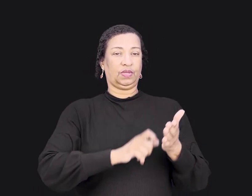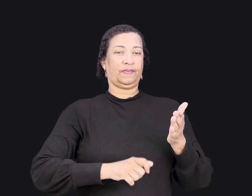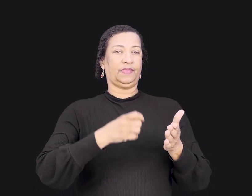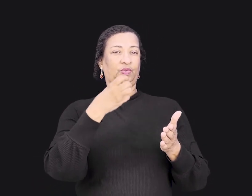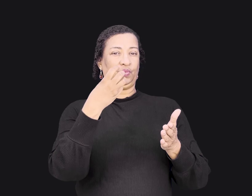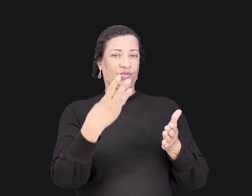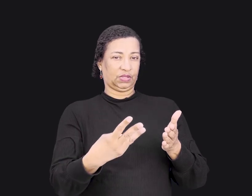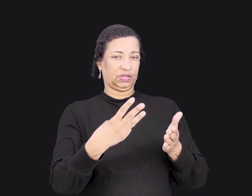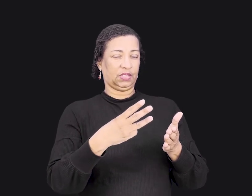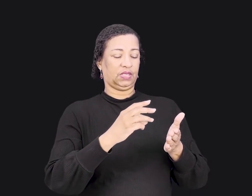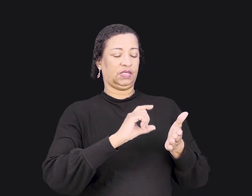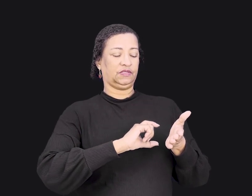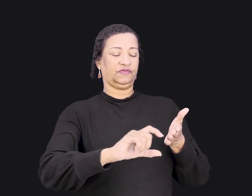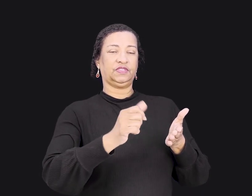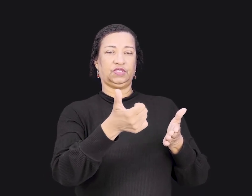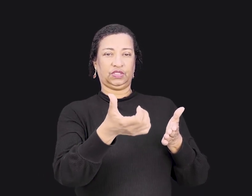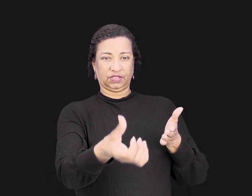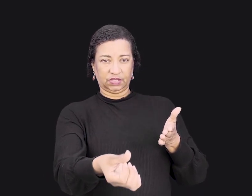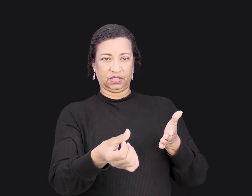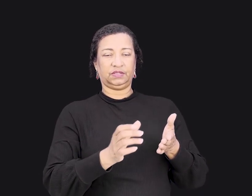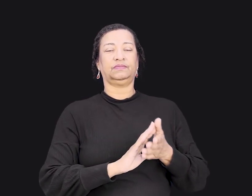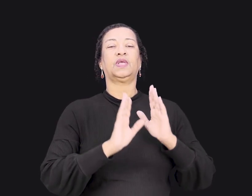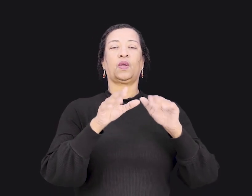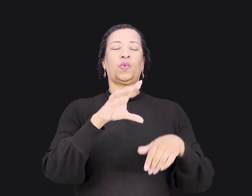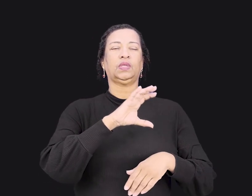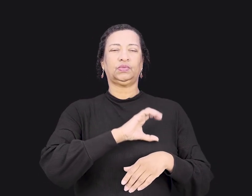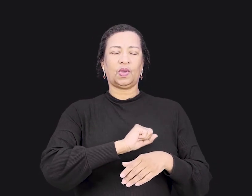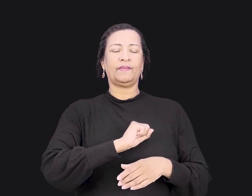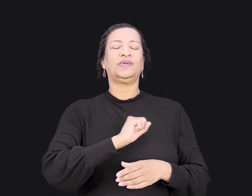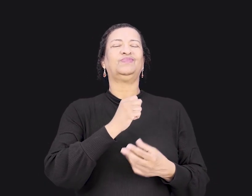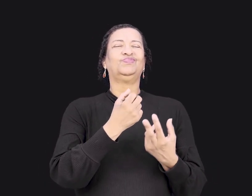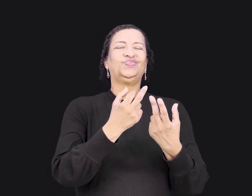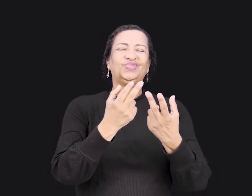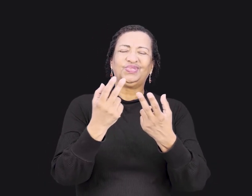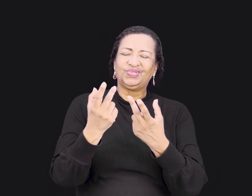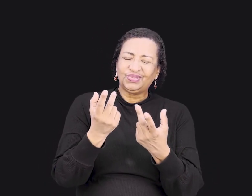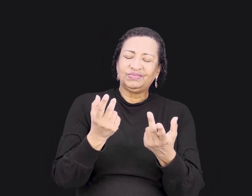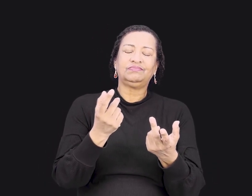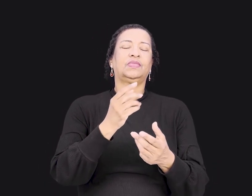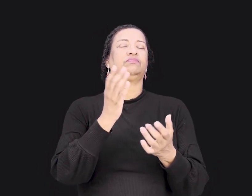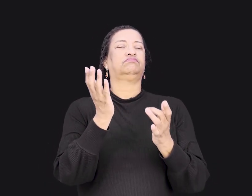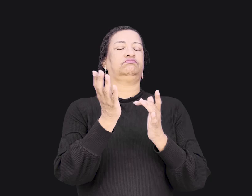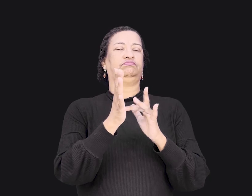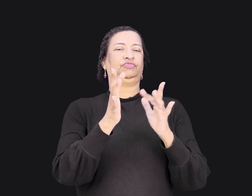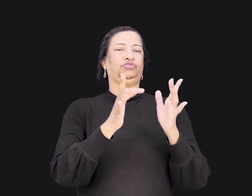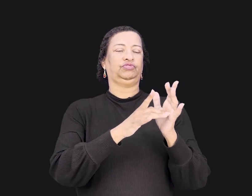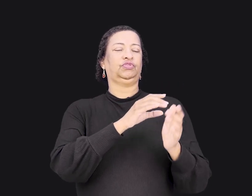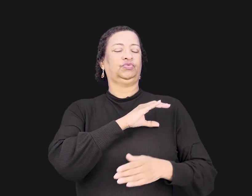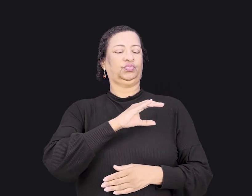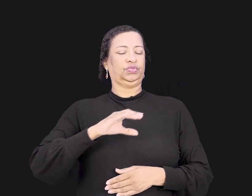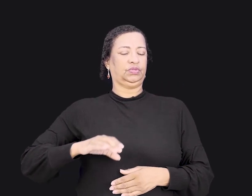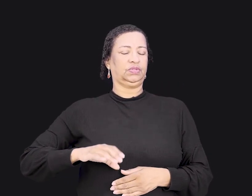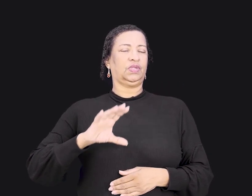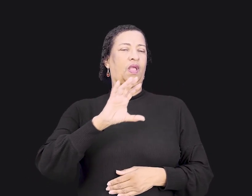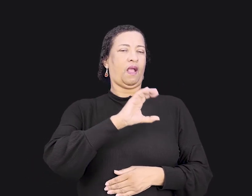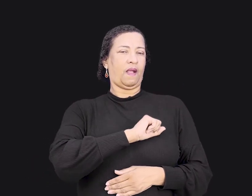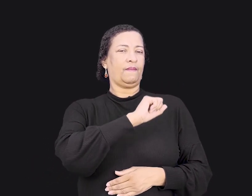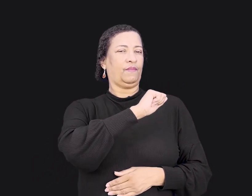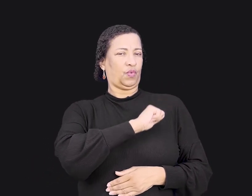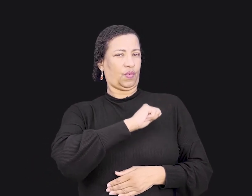versículos quando amamos uns aos outros exatamente como Jesus Cristo amou os apóstolos. Depois de